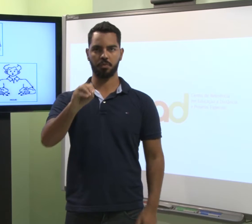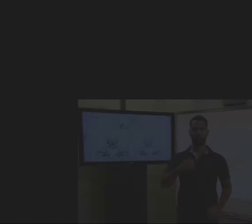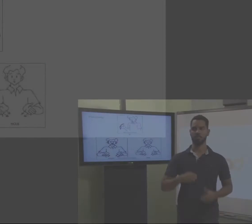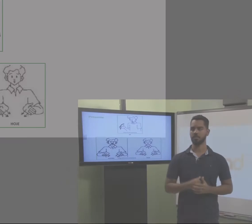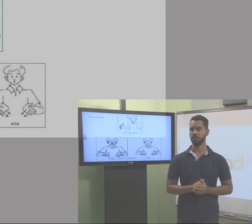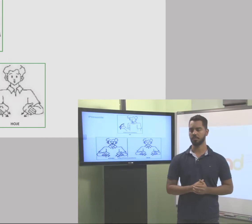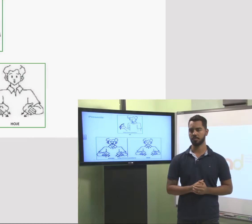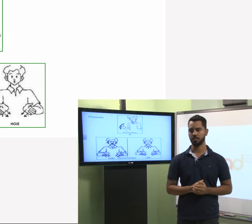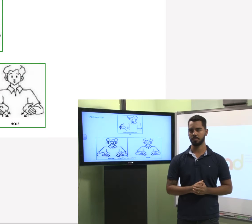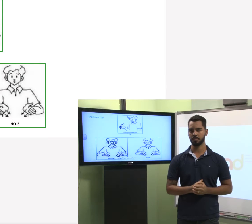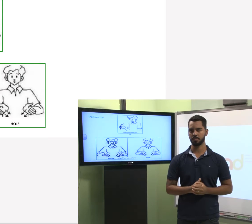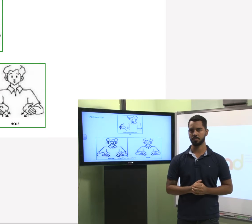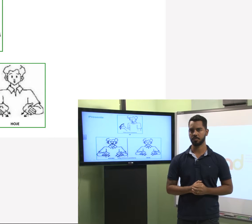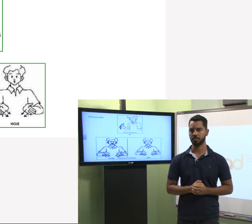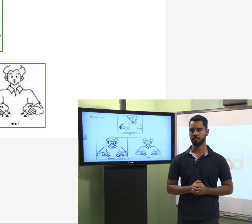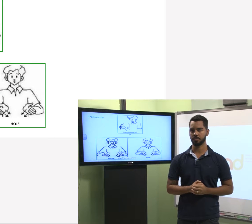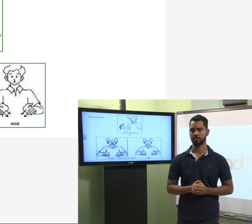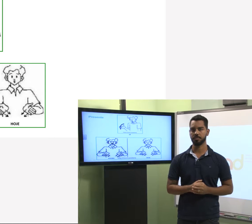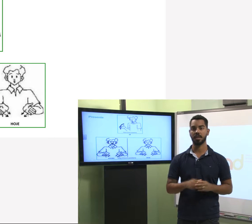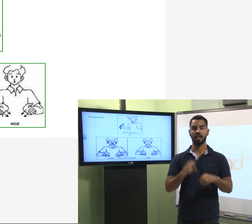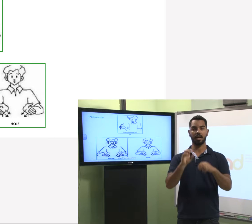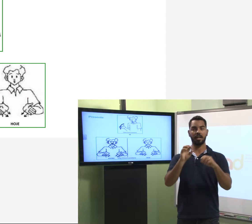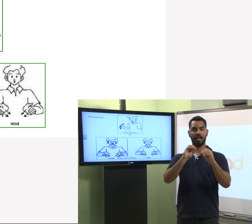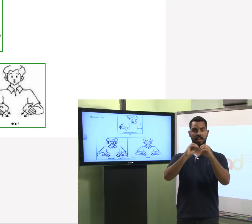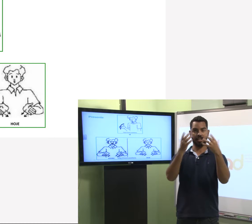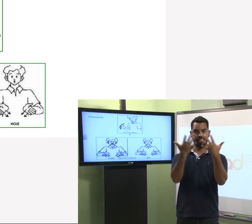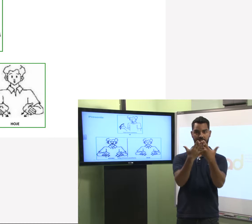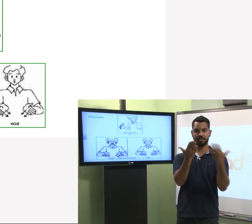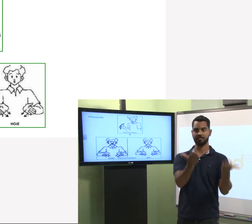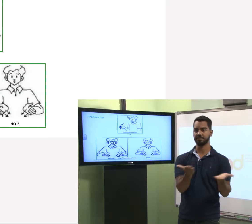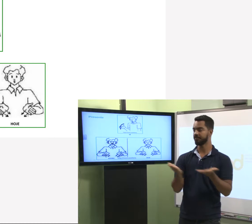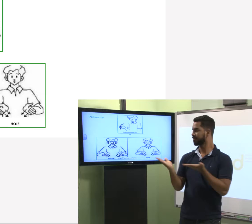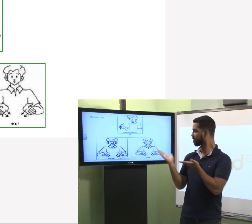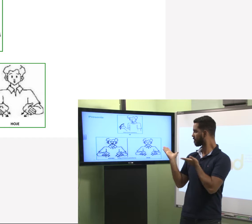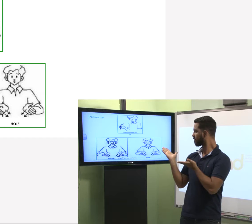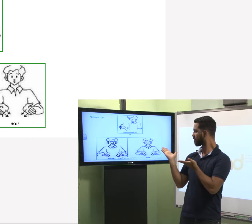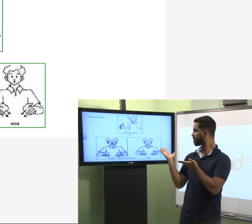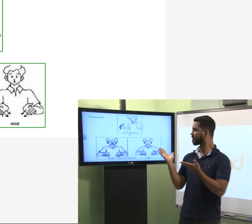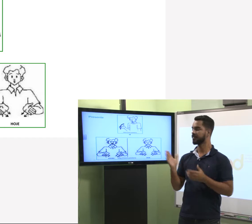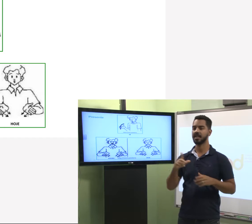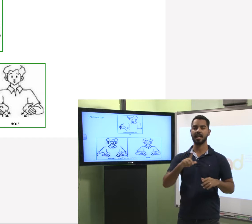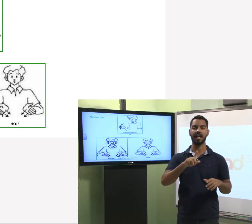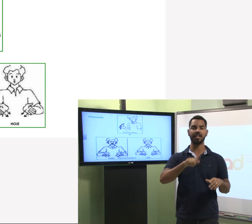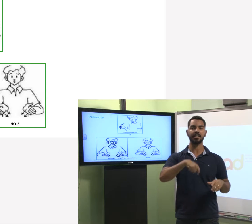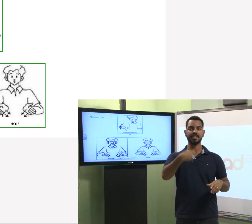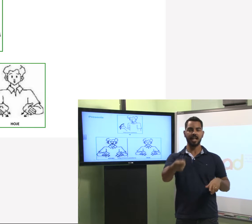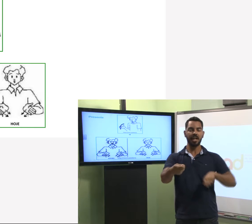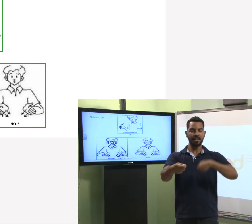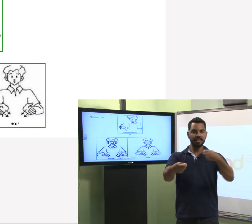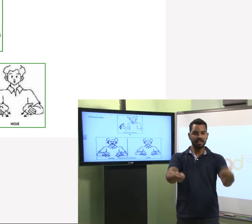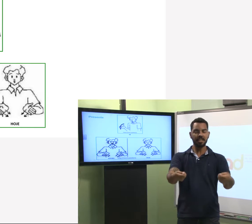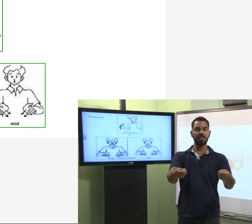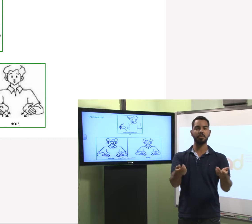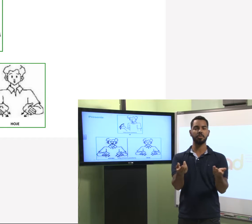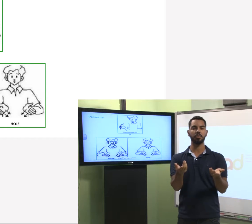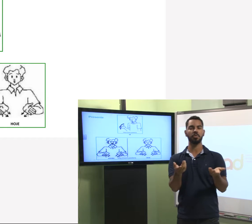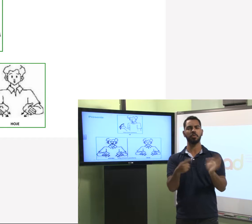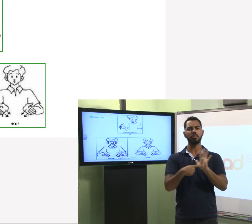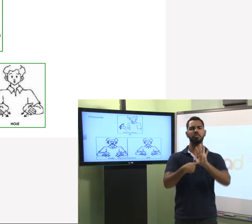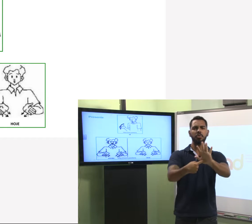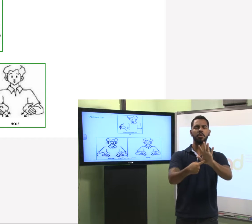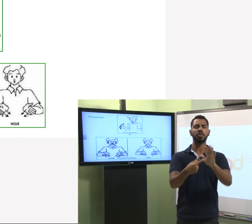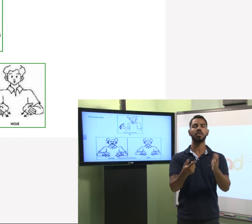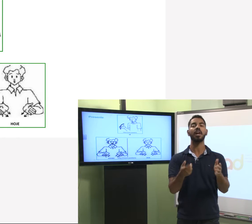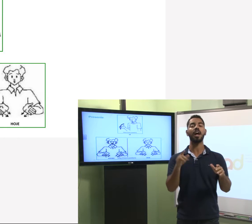O tempo presente. Nesse slide, temos a representação dos sinais que demonstram que a situação em questão reflete o